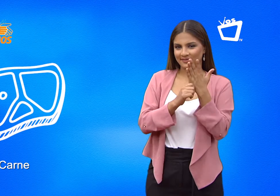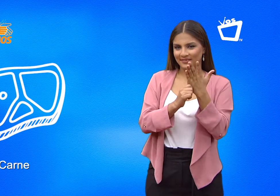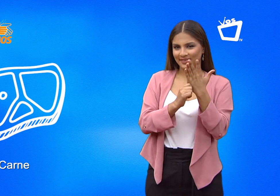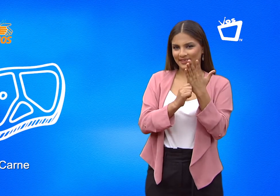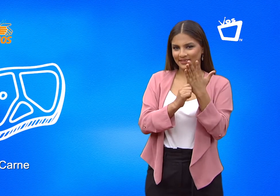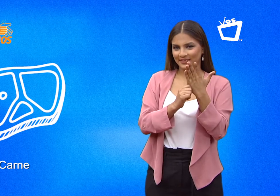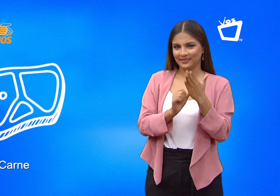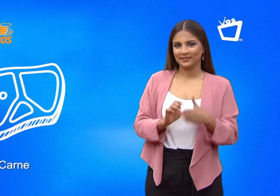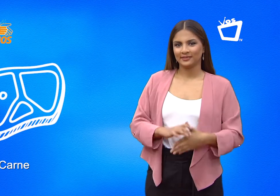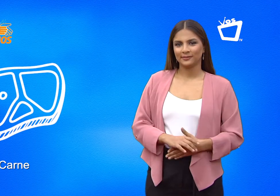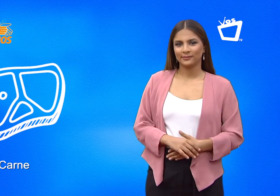Carne.